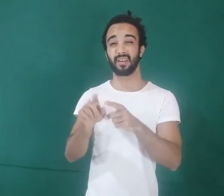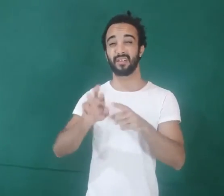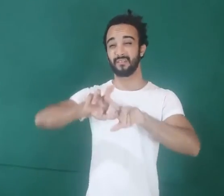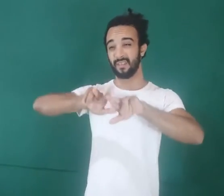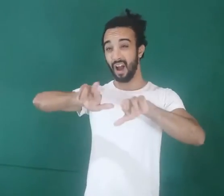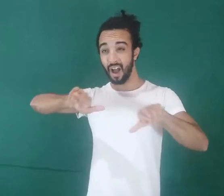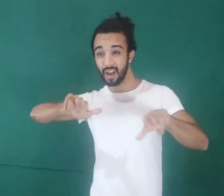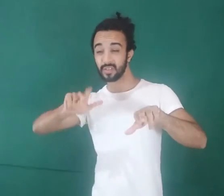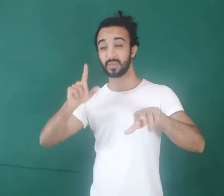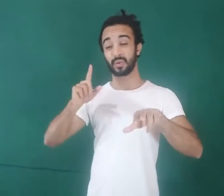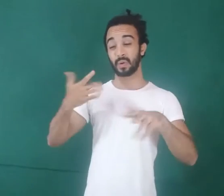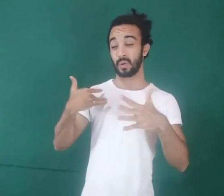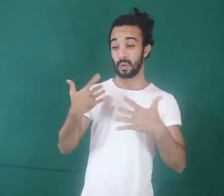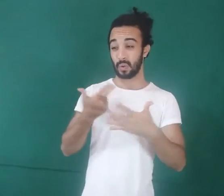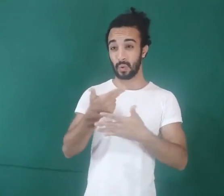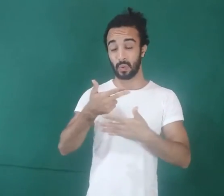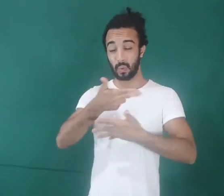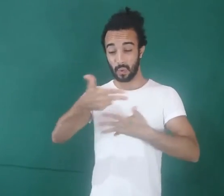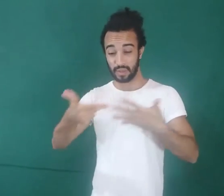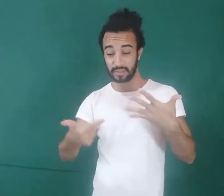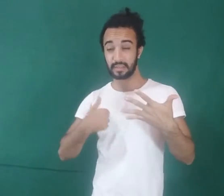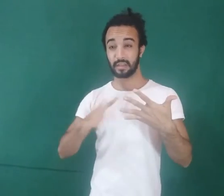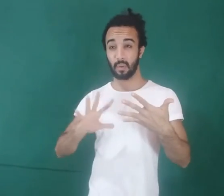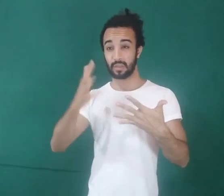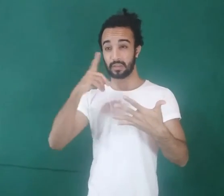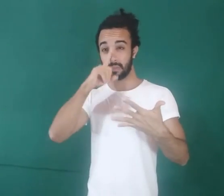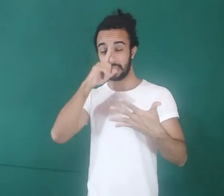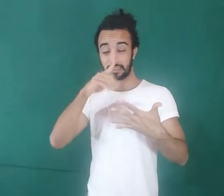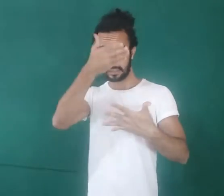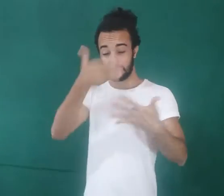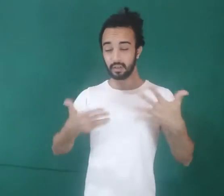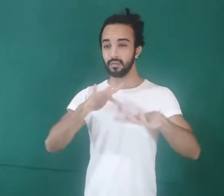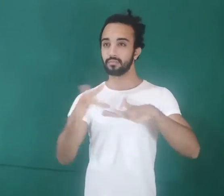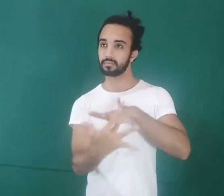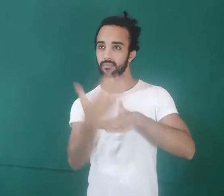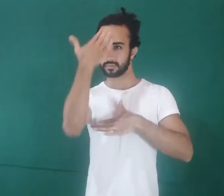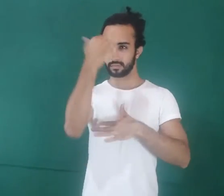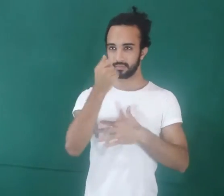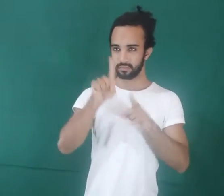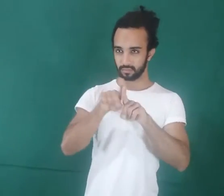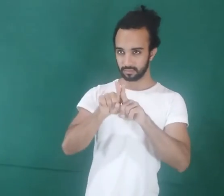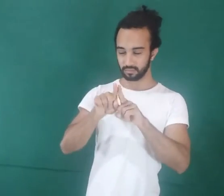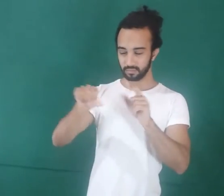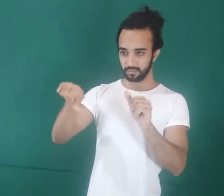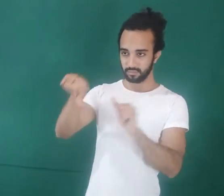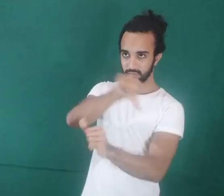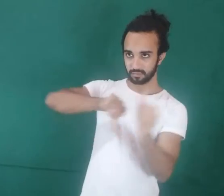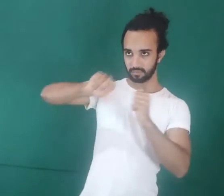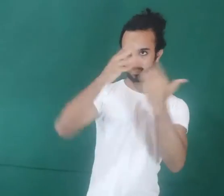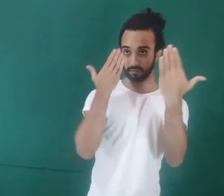gatilho. A gente sabe, né, desses depoimentos, dessas alterações psicológicas. E aí foi